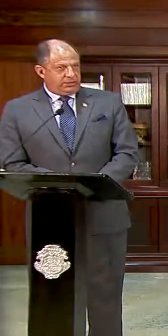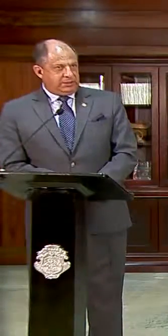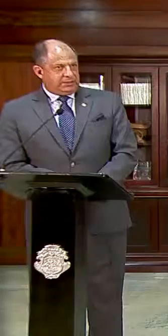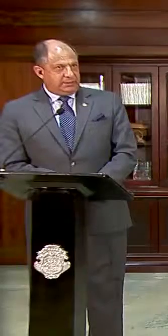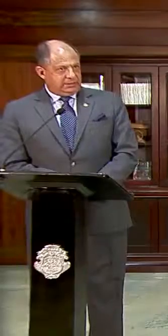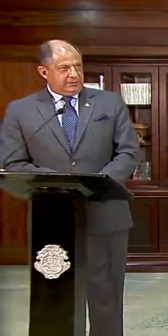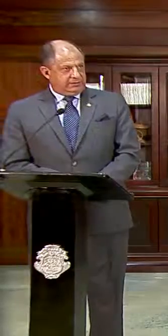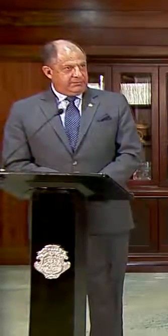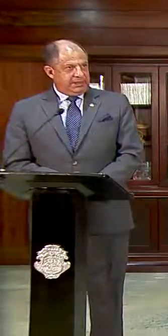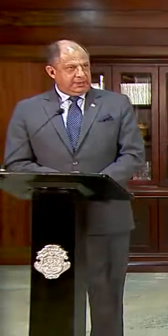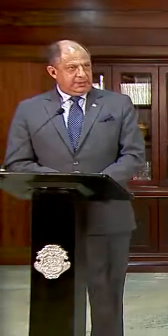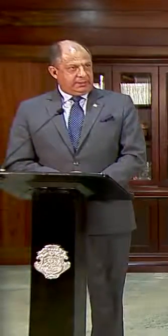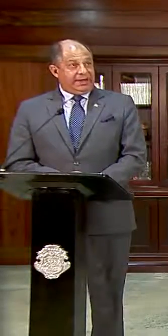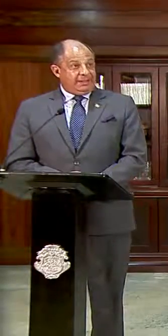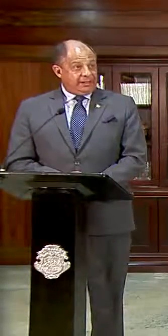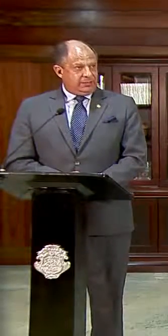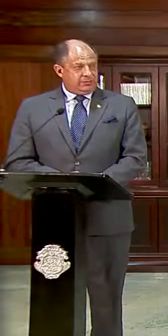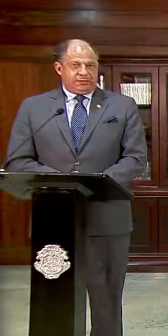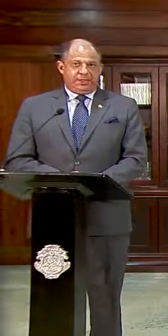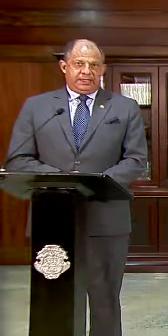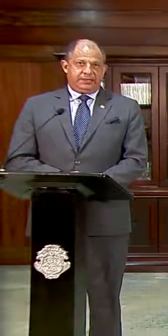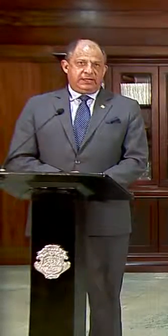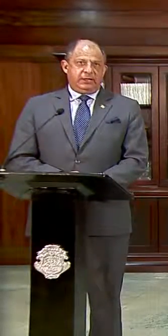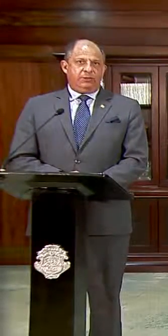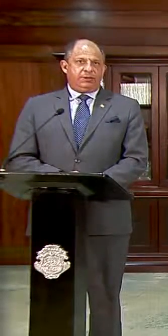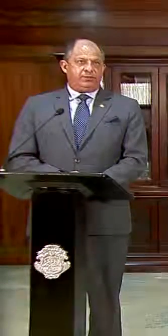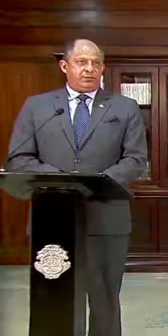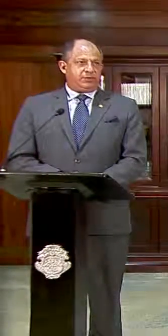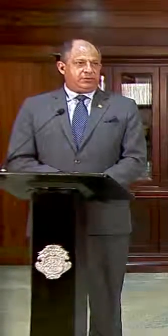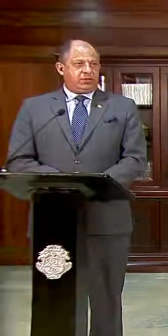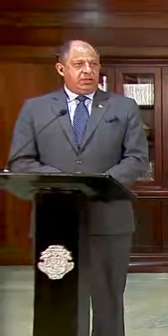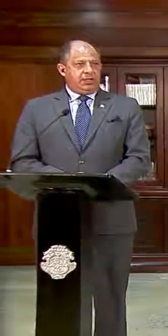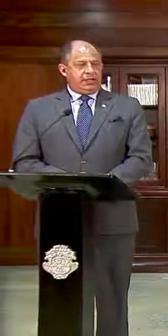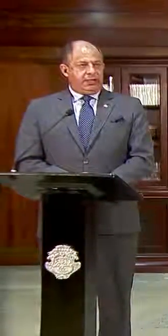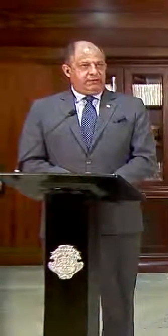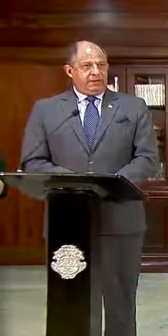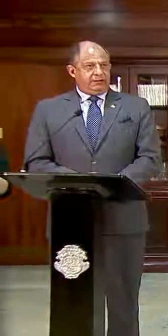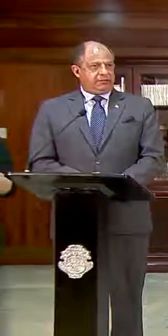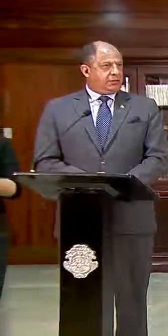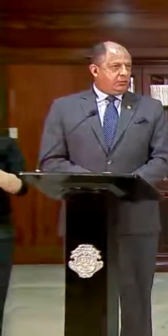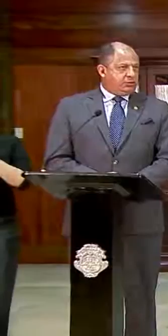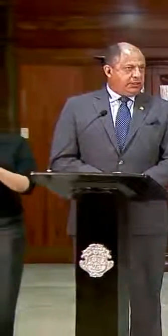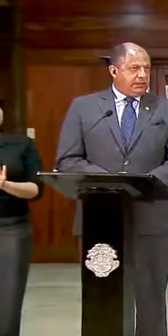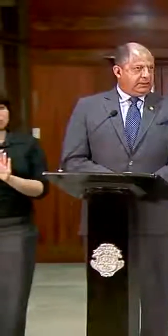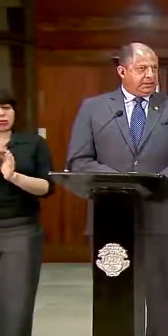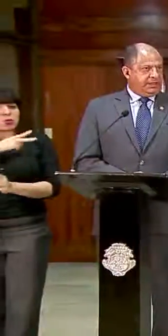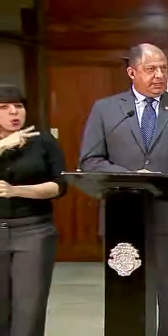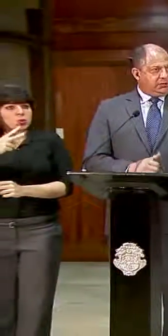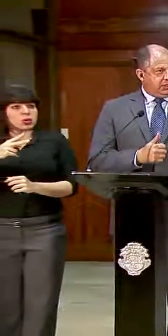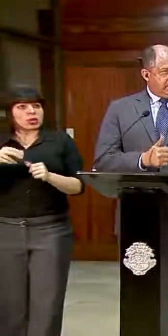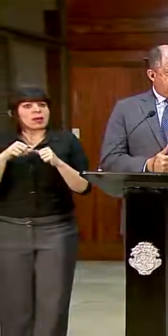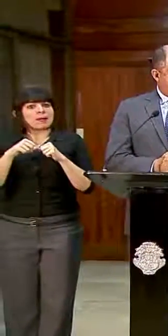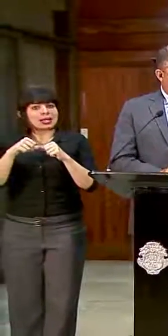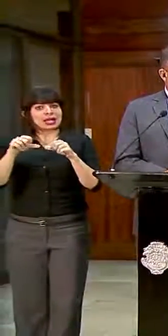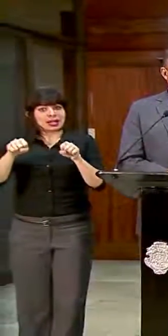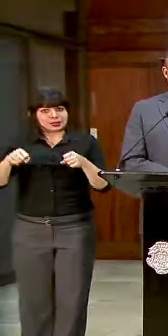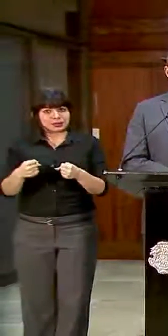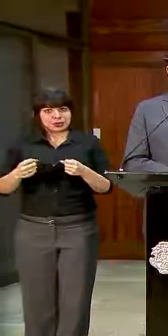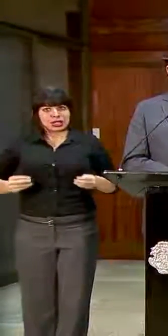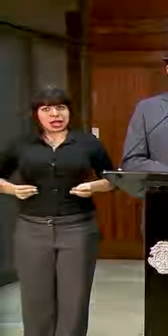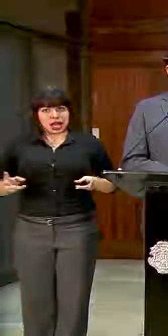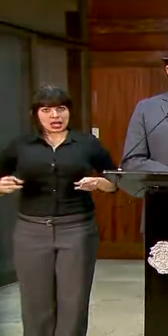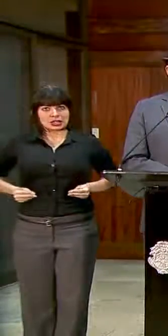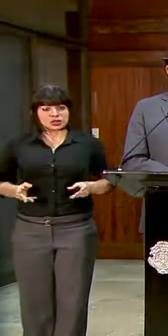puedo utilizar esa palabra, dramáticos, para que sea un presupuesto que refleje nuestra voluntad de mantener la austeridad en el